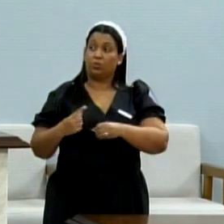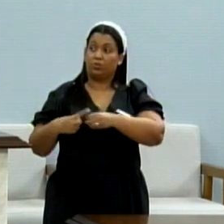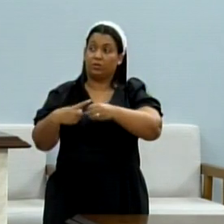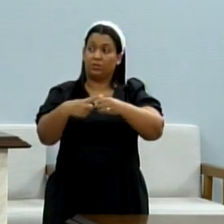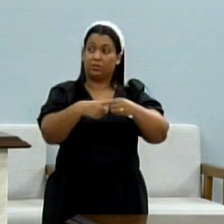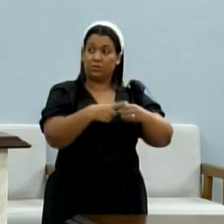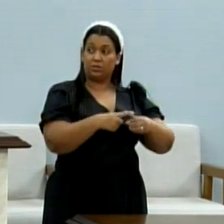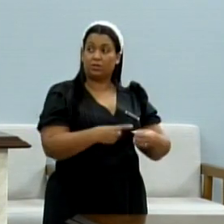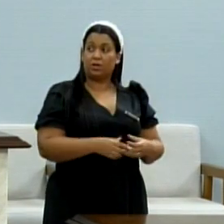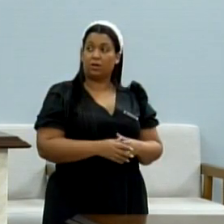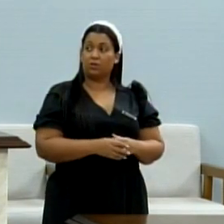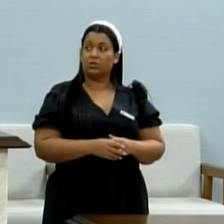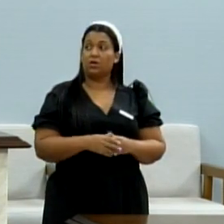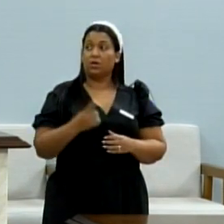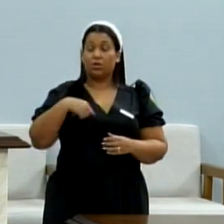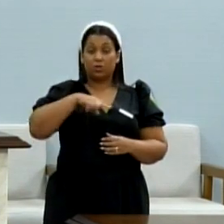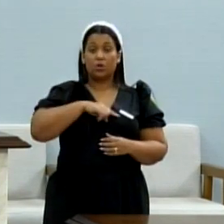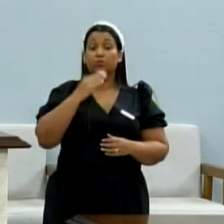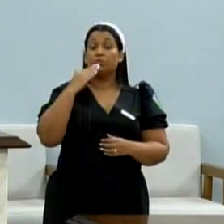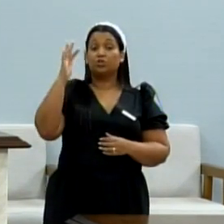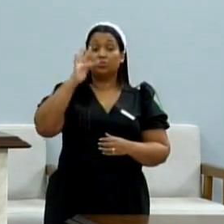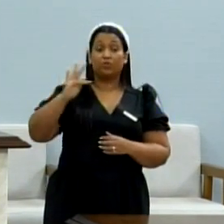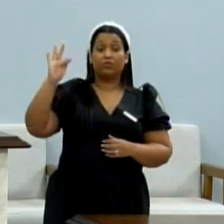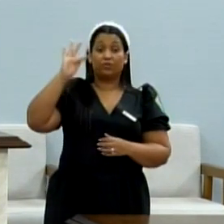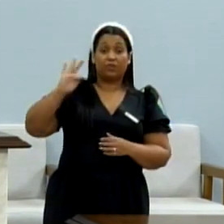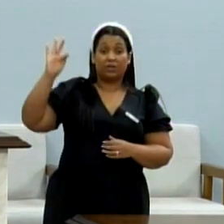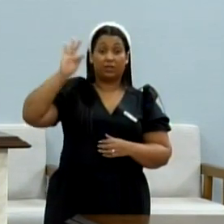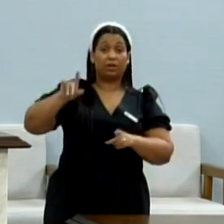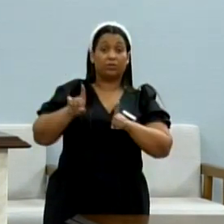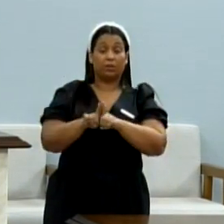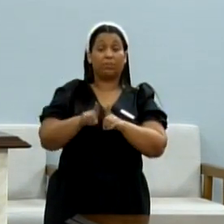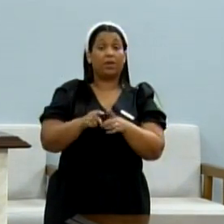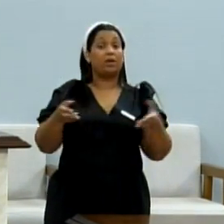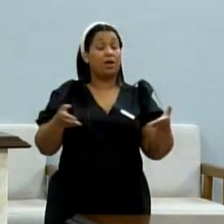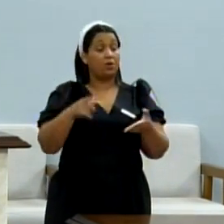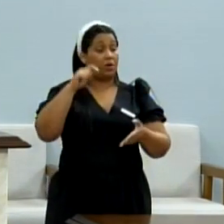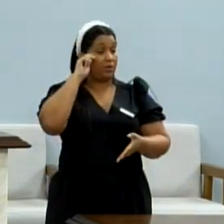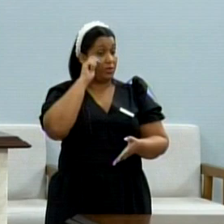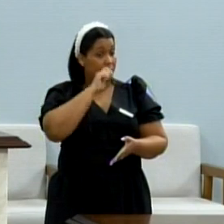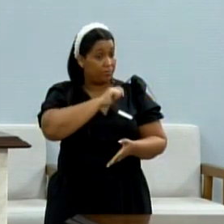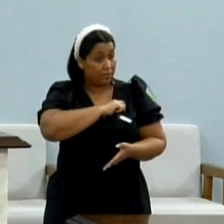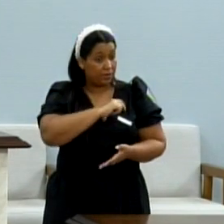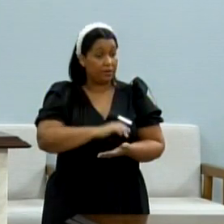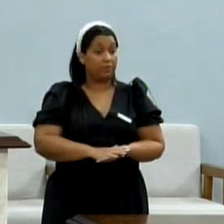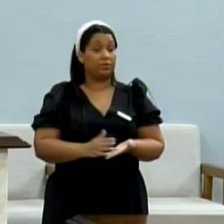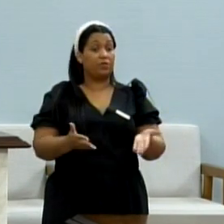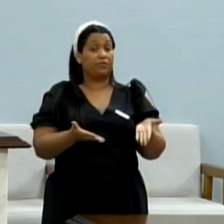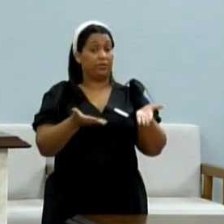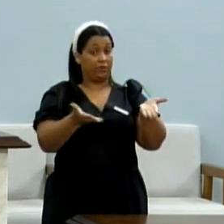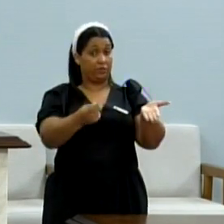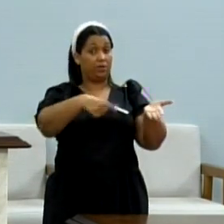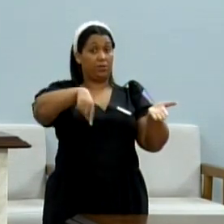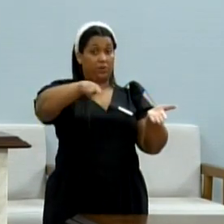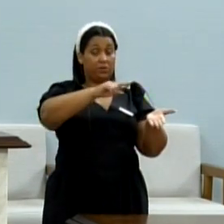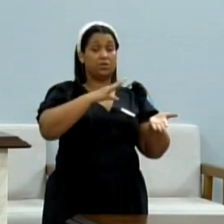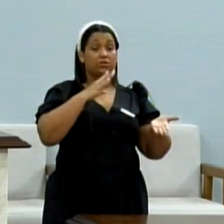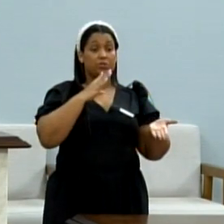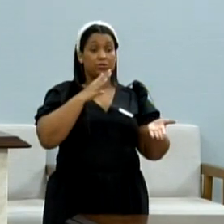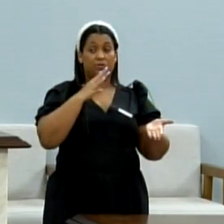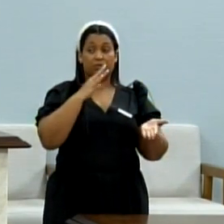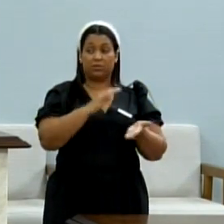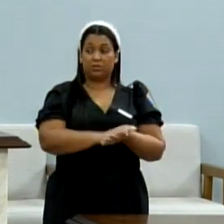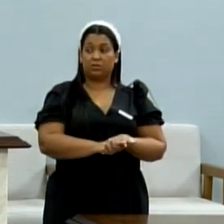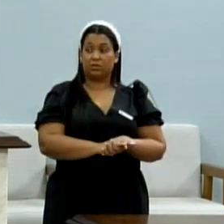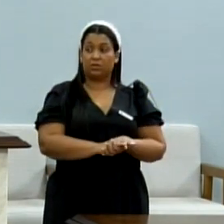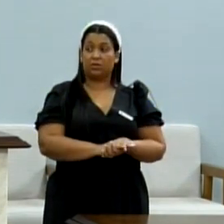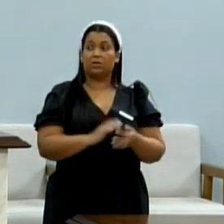gente protocolou federal também. E agora em Rio Preto. Tá? Então, eu vim trazer o conhecimento de vocês. Essa é